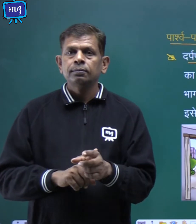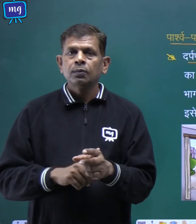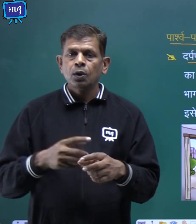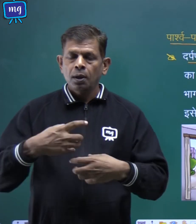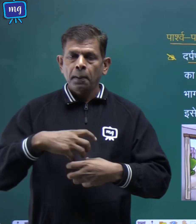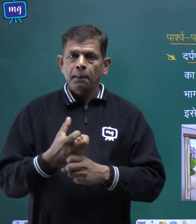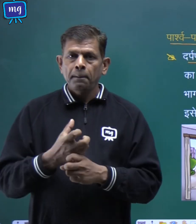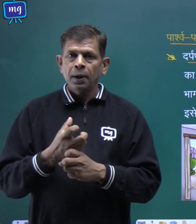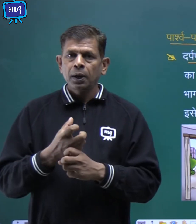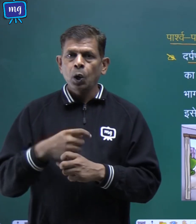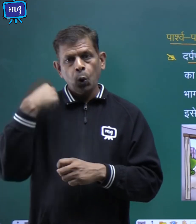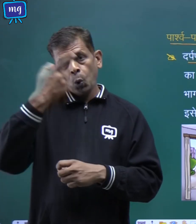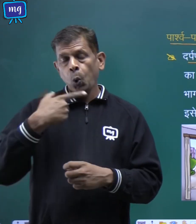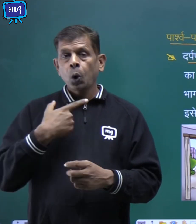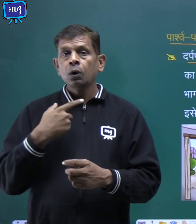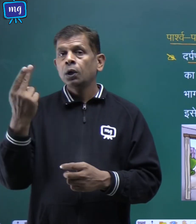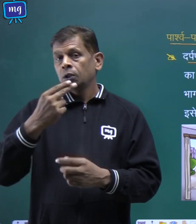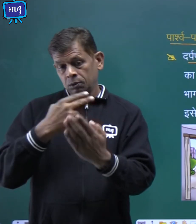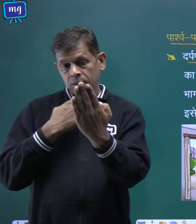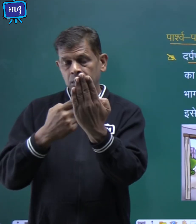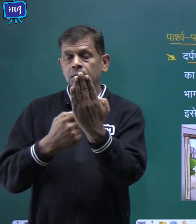बने प्रतिबिंब में